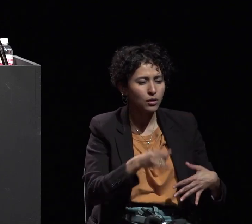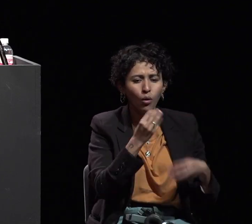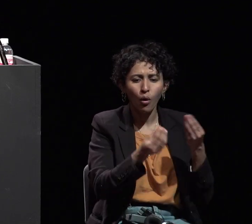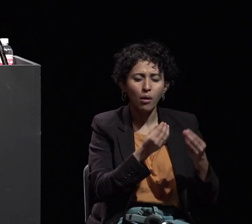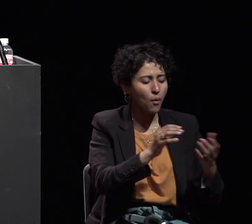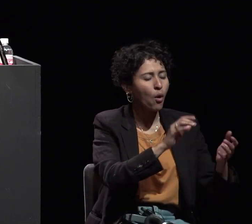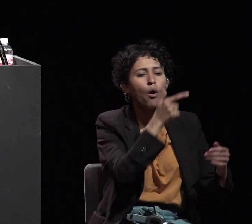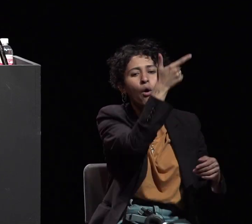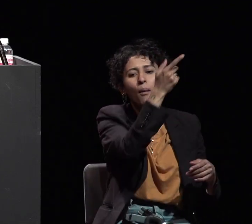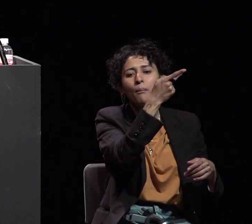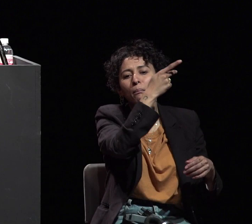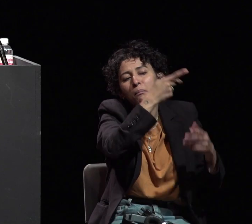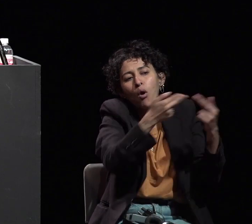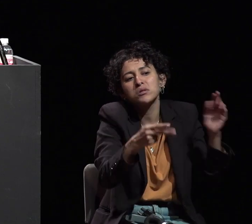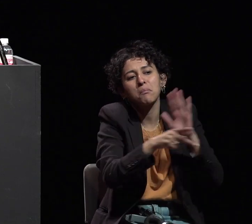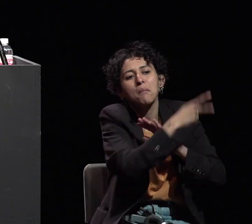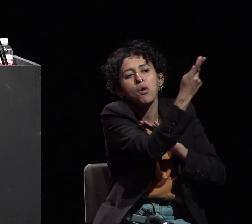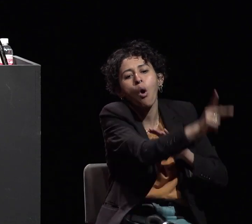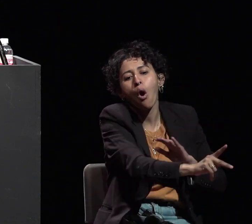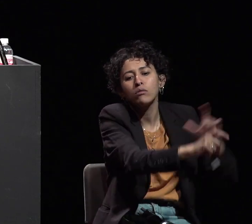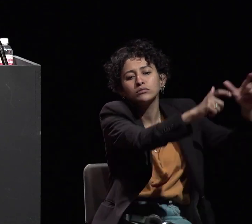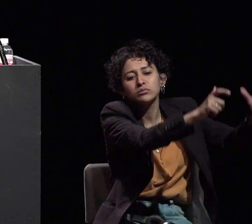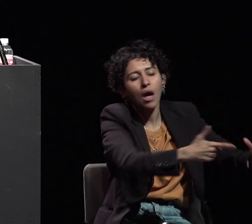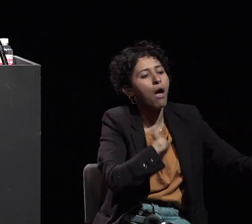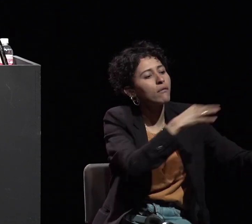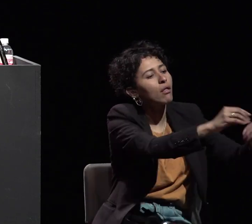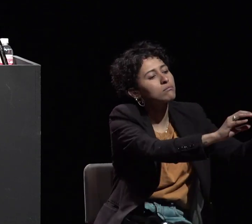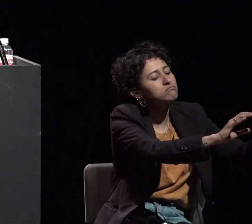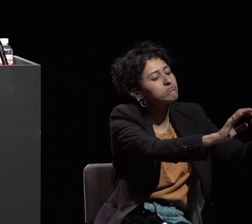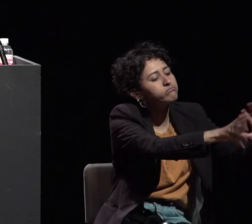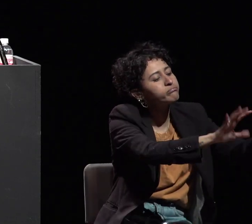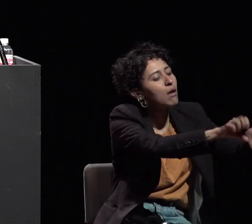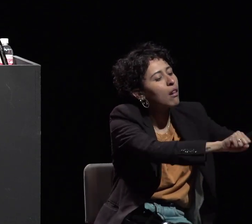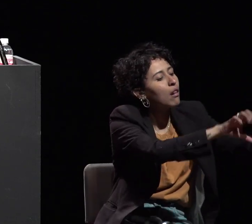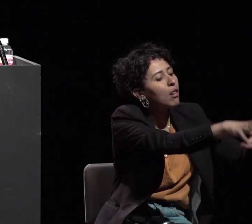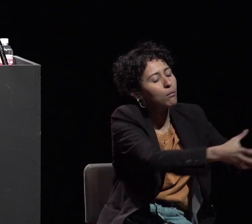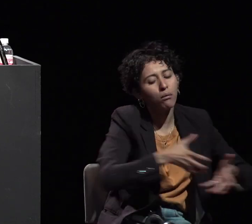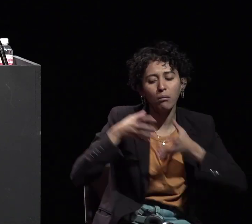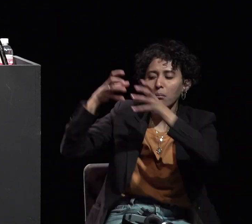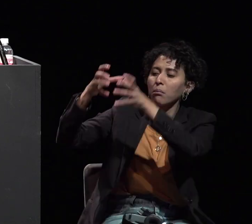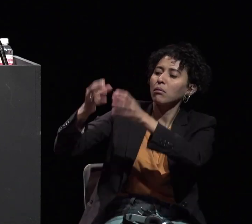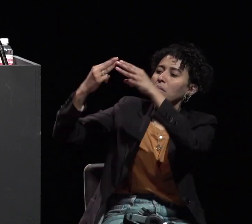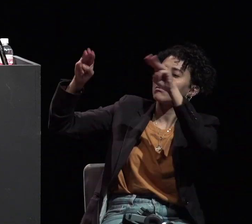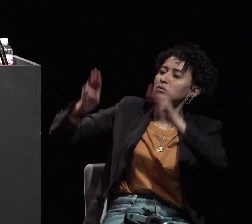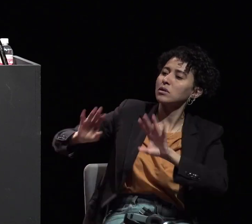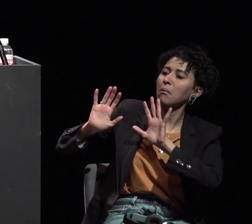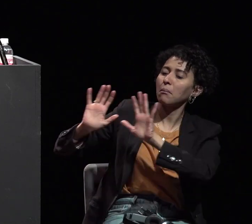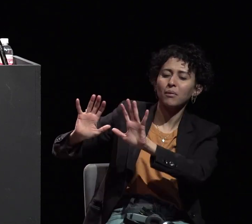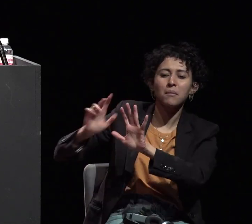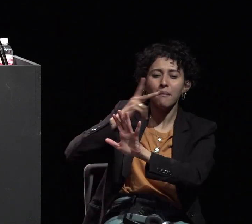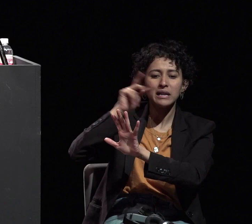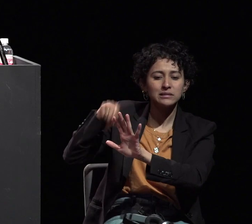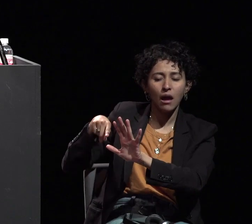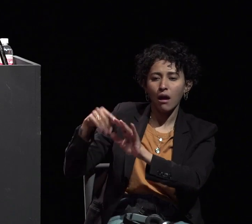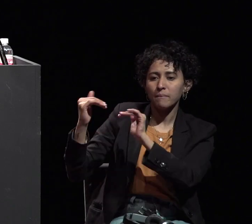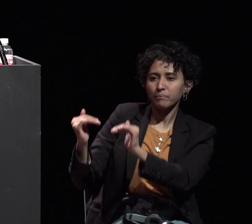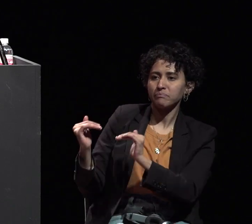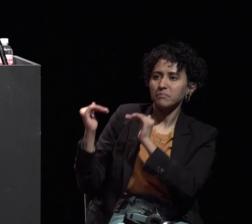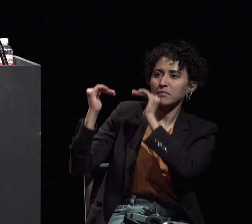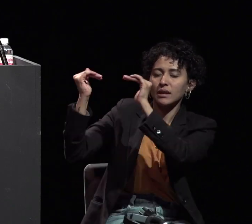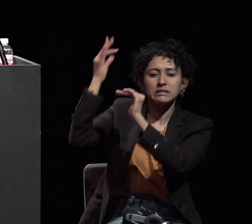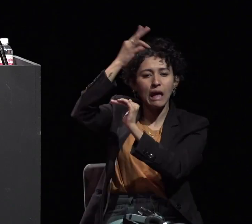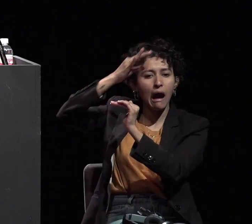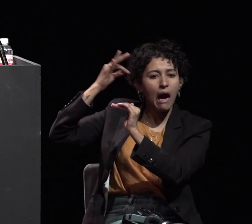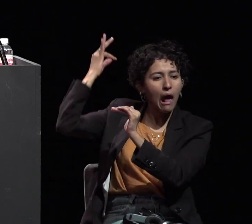das coisas dos outros, né? O deslocamento em questão é bem mais amplo do que o simples desencantamento de objetos mágicos sagrados, né?